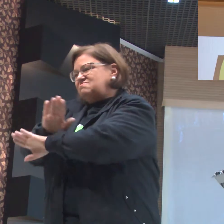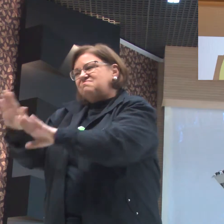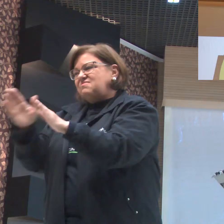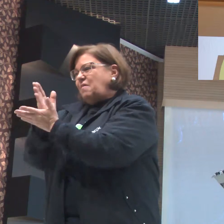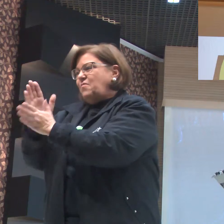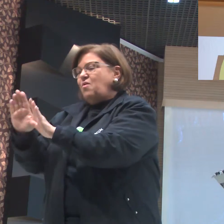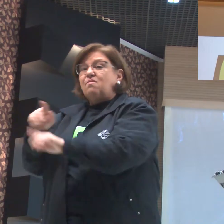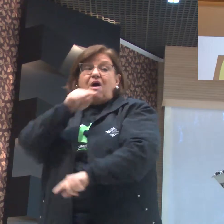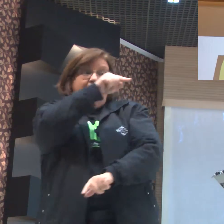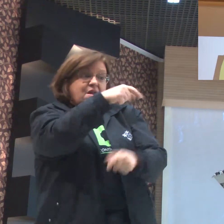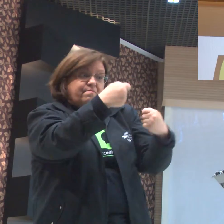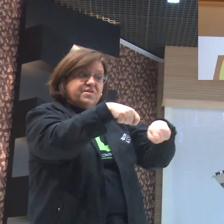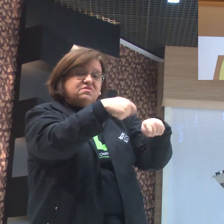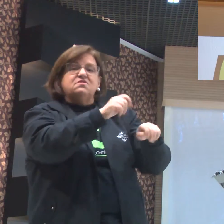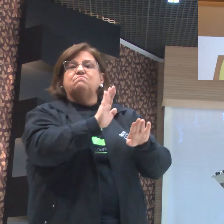Mas